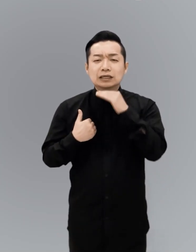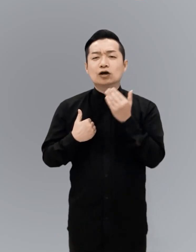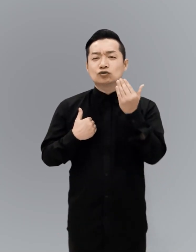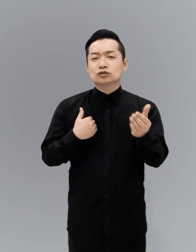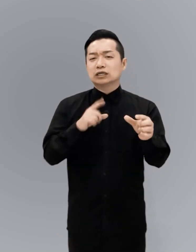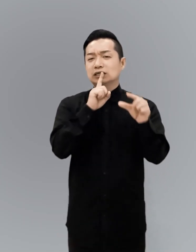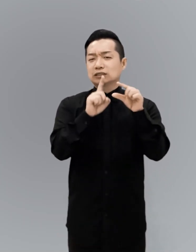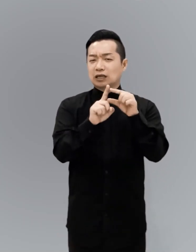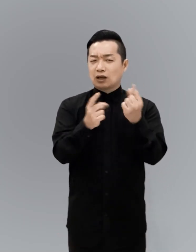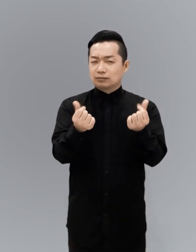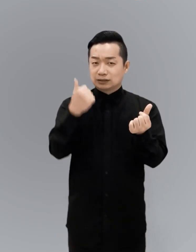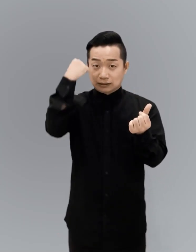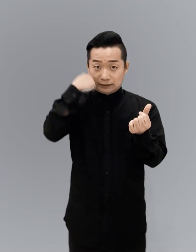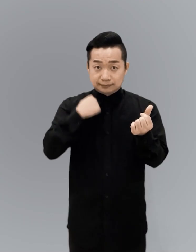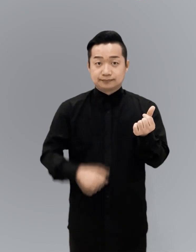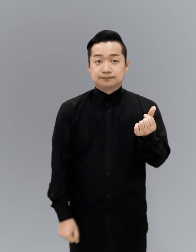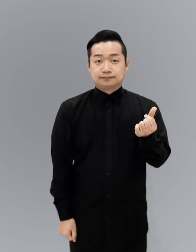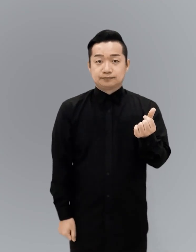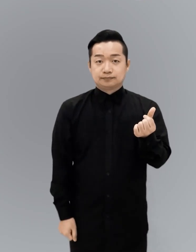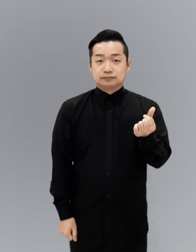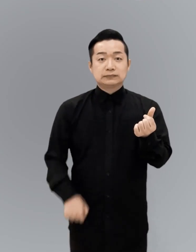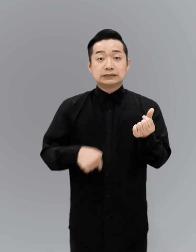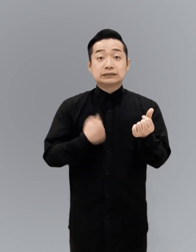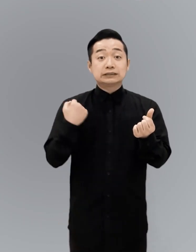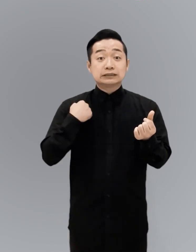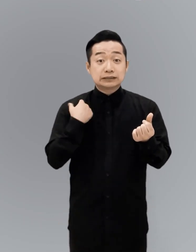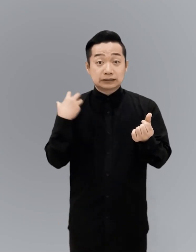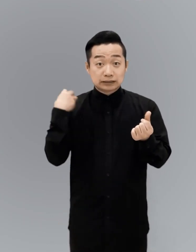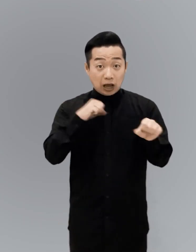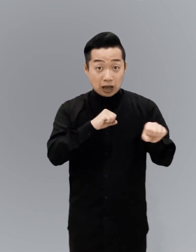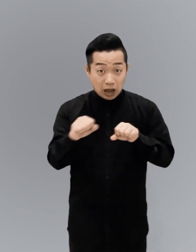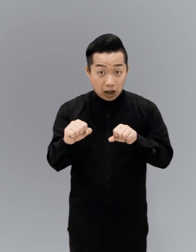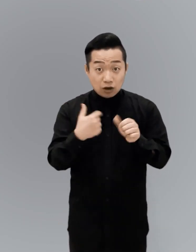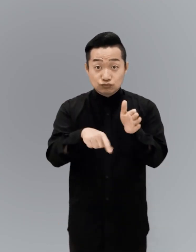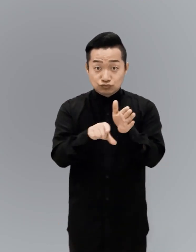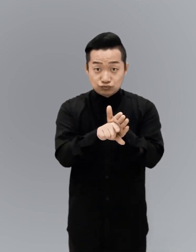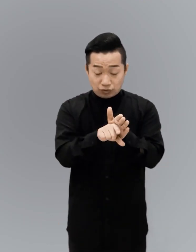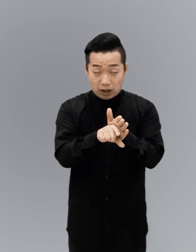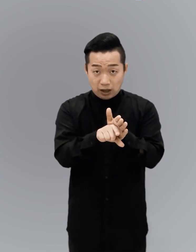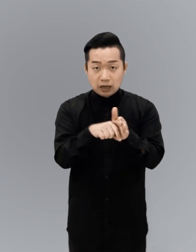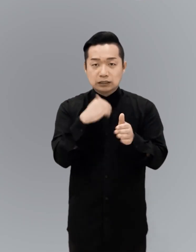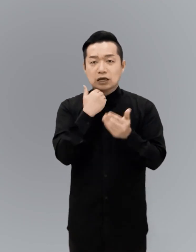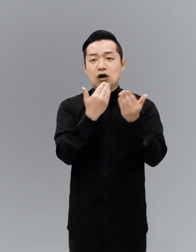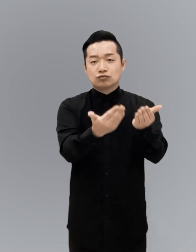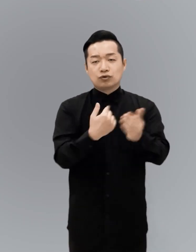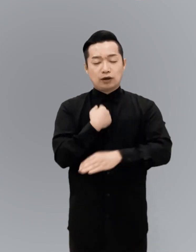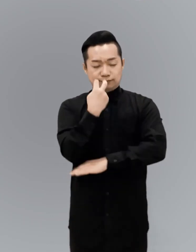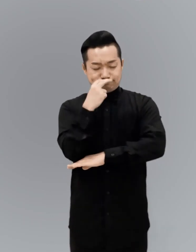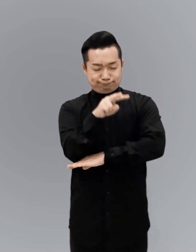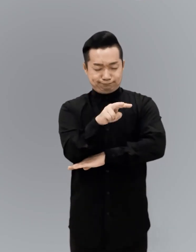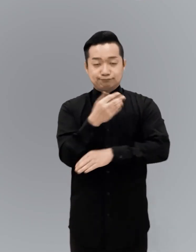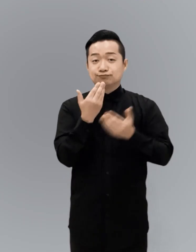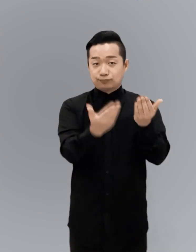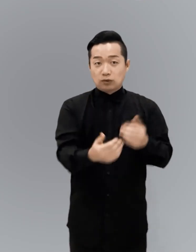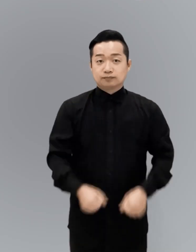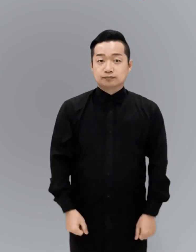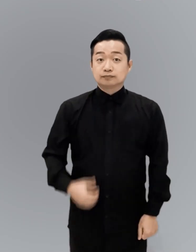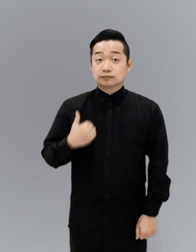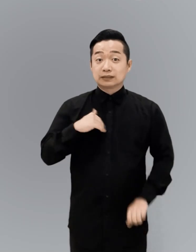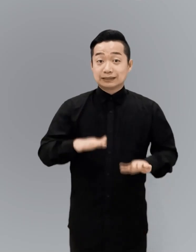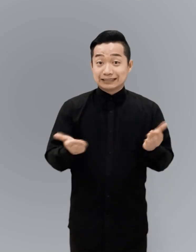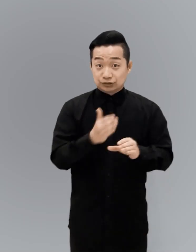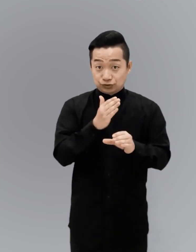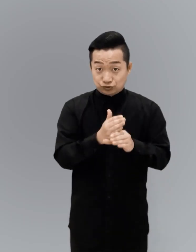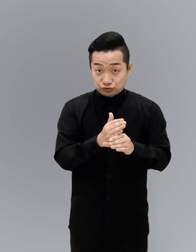기다림이라는 단어하고 비슷한 것 같아요. 스스로 하기 위해서 기다려주고 지켜봐주고요. 지금